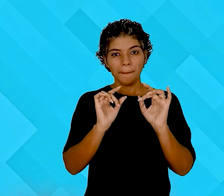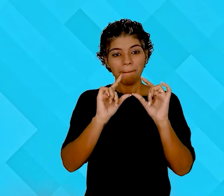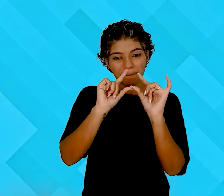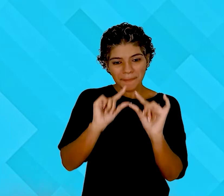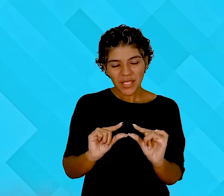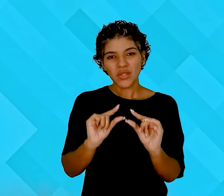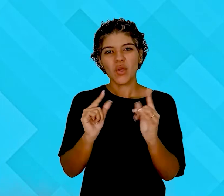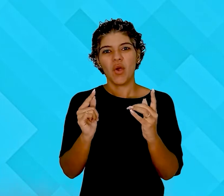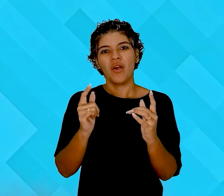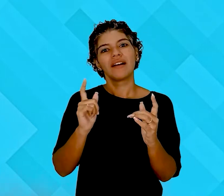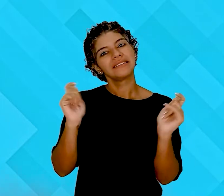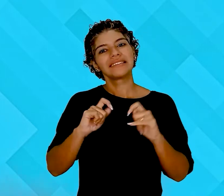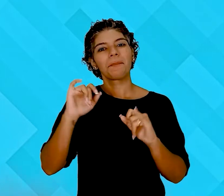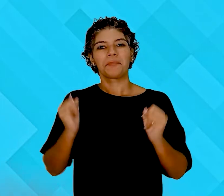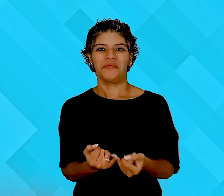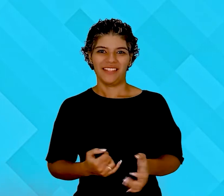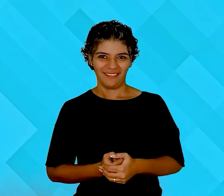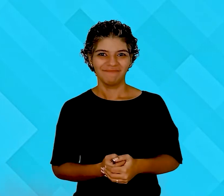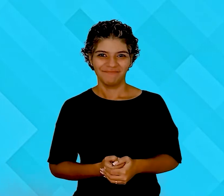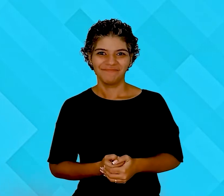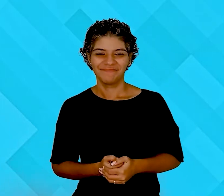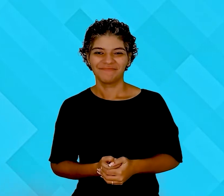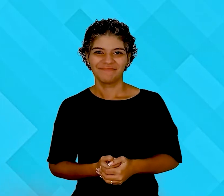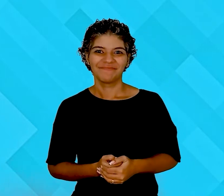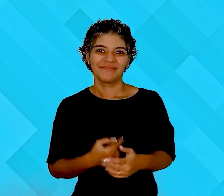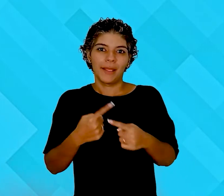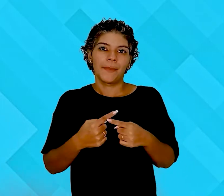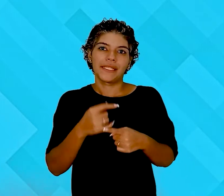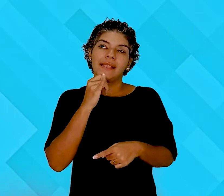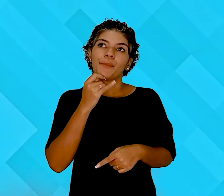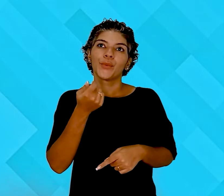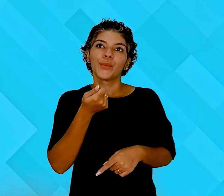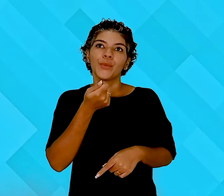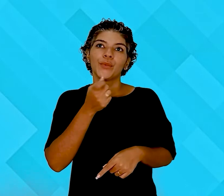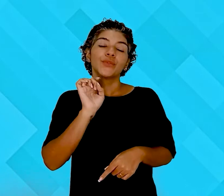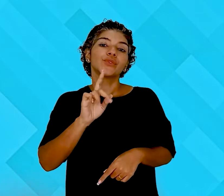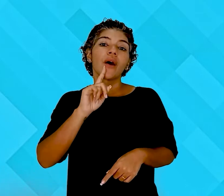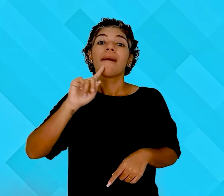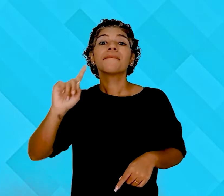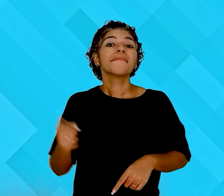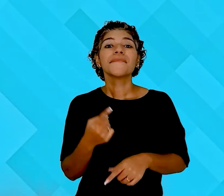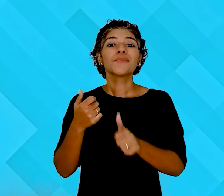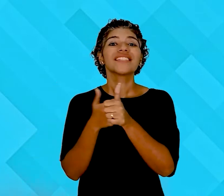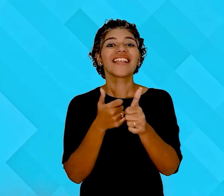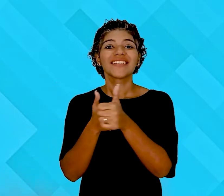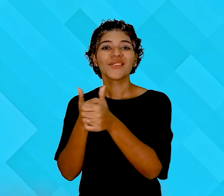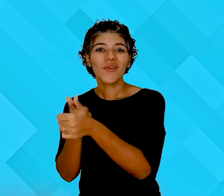Então, aproveita esse tempo que a gente é pequeno. Enquanto a gente é pequeno, a gente tem possibilidade de errar rápido e fazer